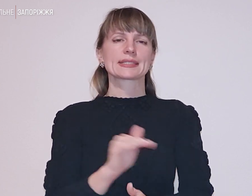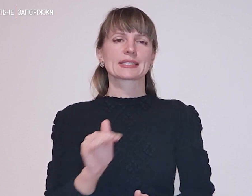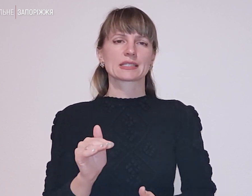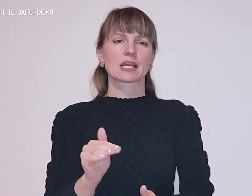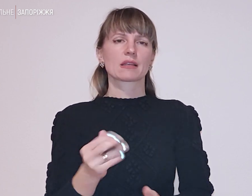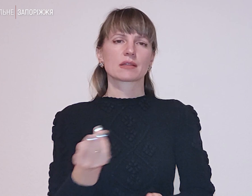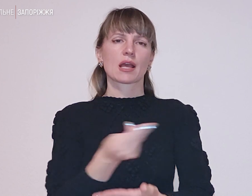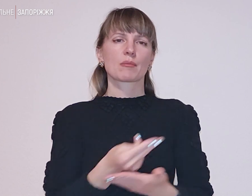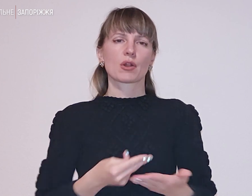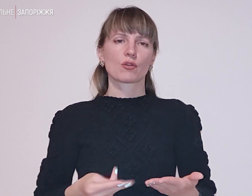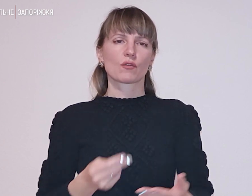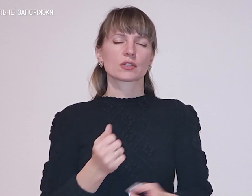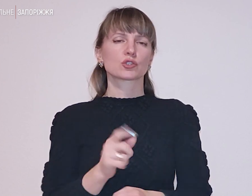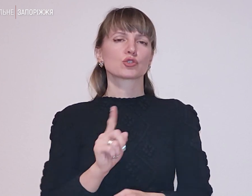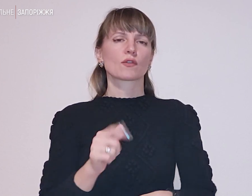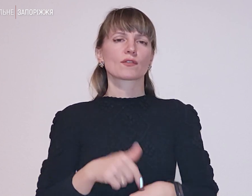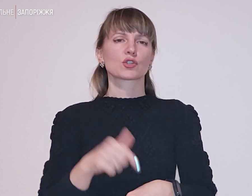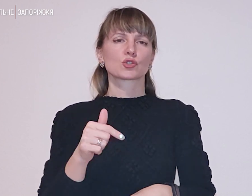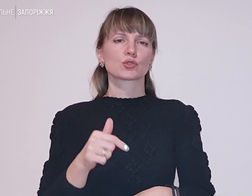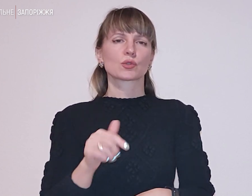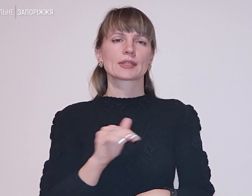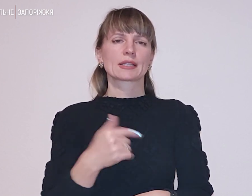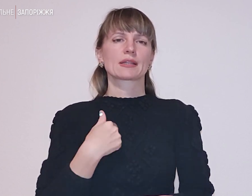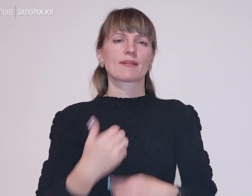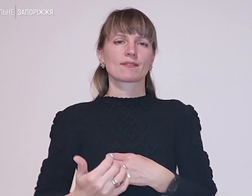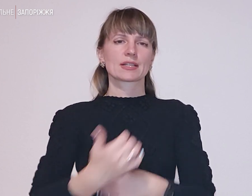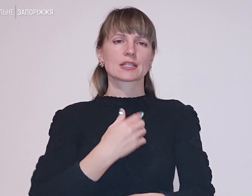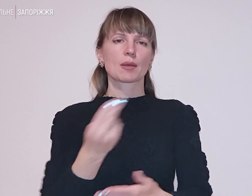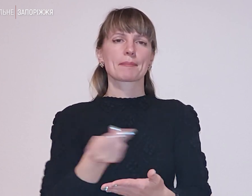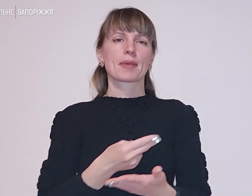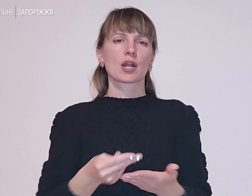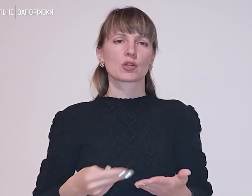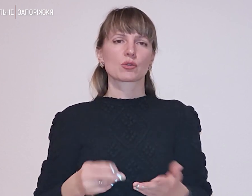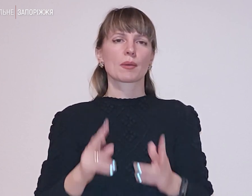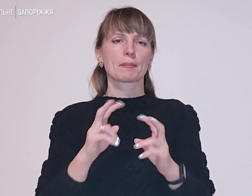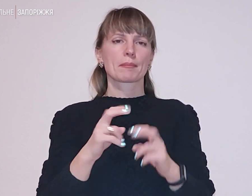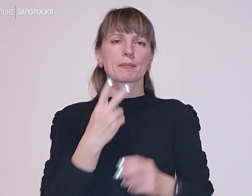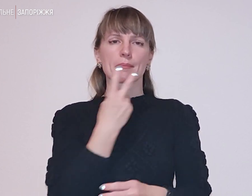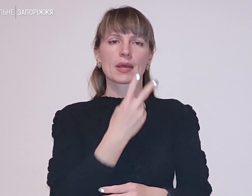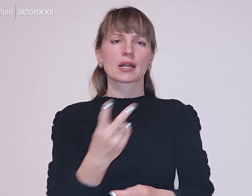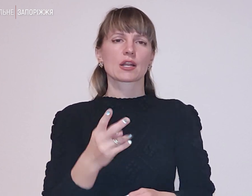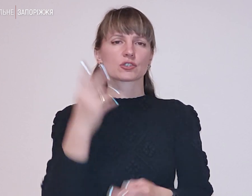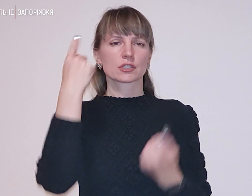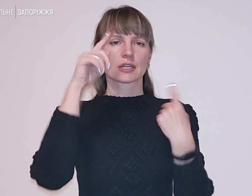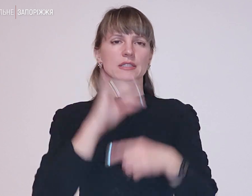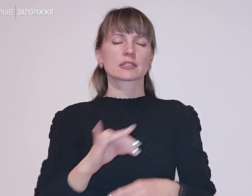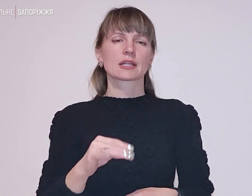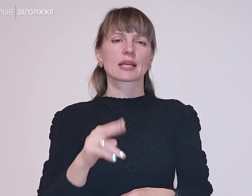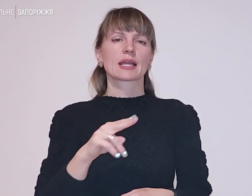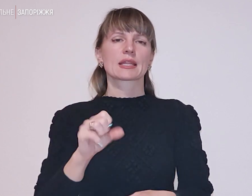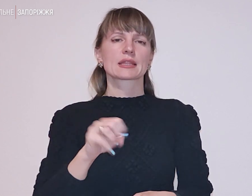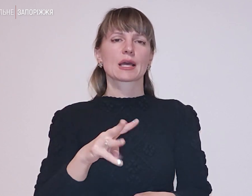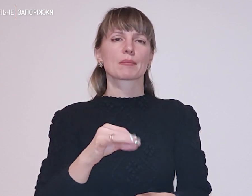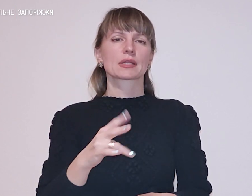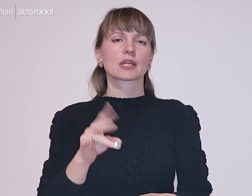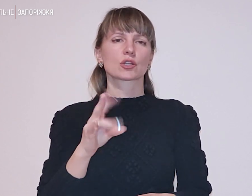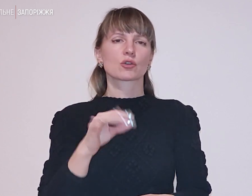малюнок, що вони відчули. Діти нам висилають малюнки, переглянувши казки». Світлана Демиденко каже, що нині почали